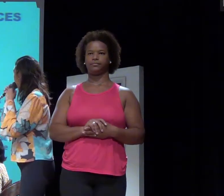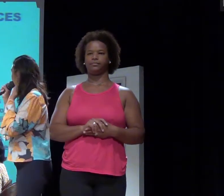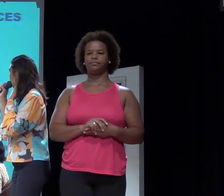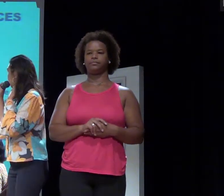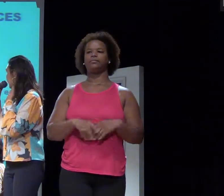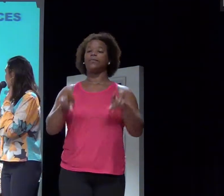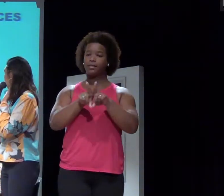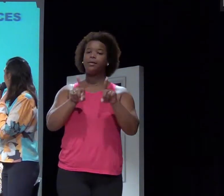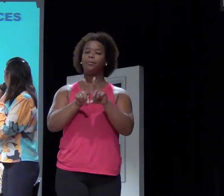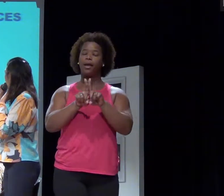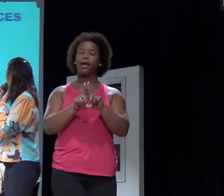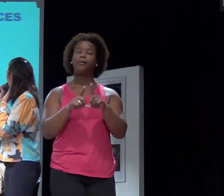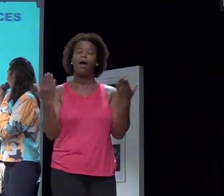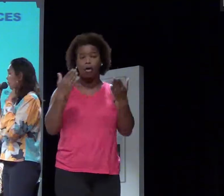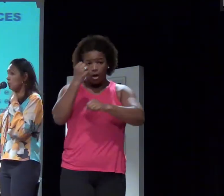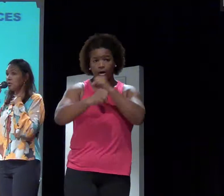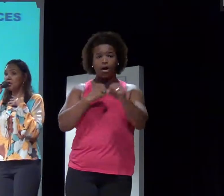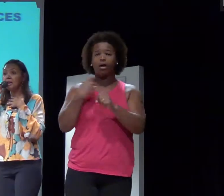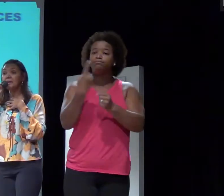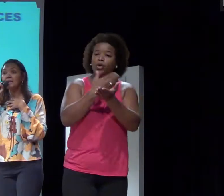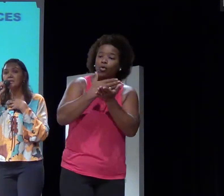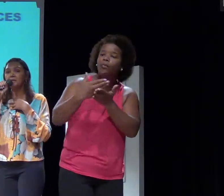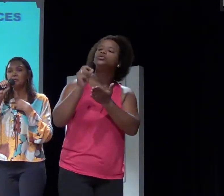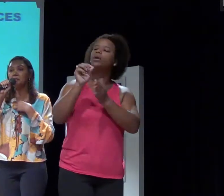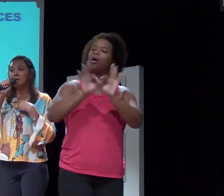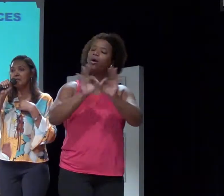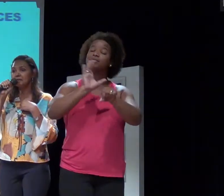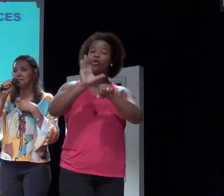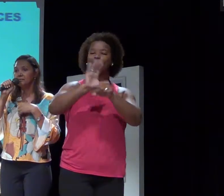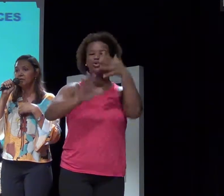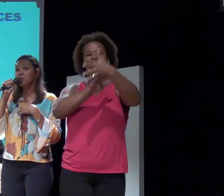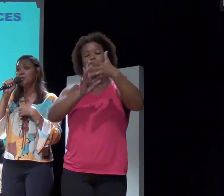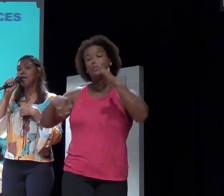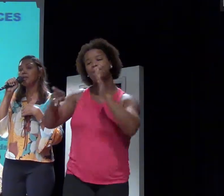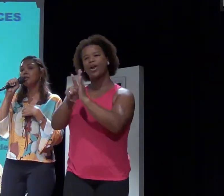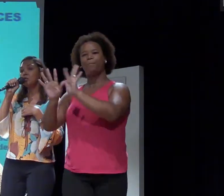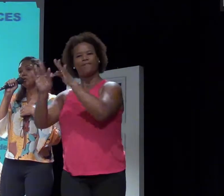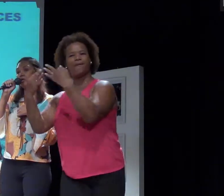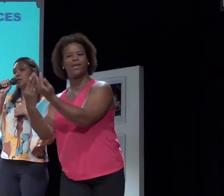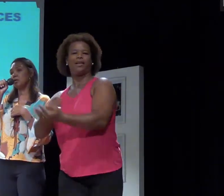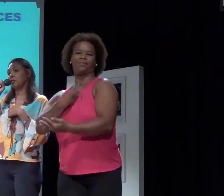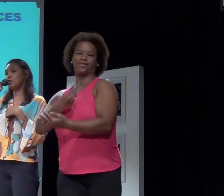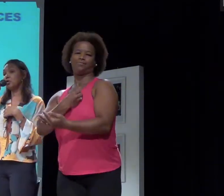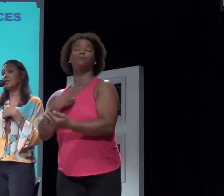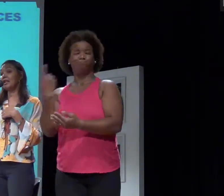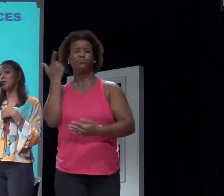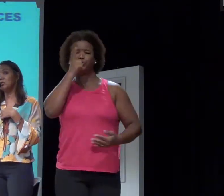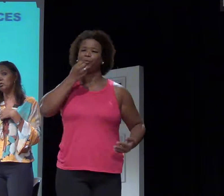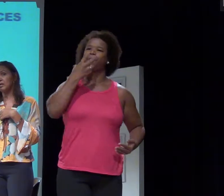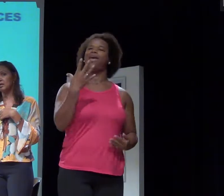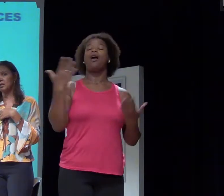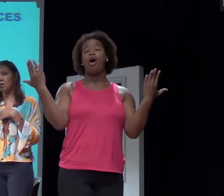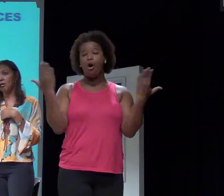Nós começamos também esse ano a fazer o curso de Libras para a família. Foi uma grande conquista nossa. Hoje, nos